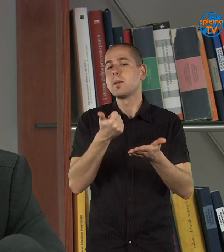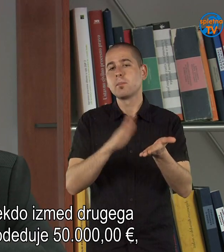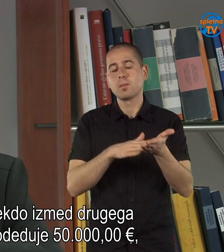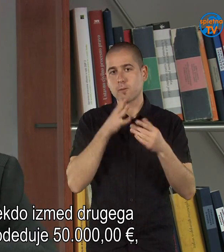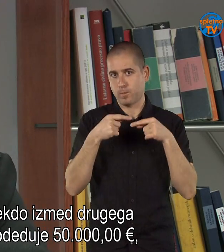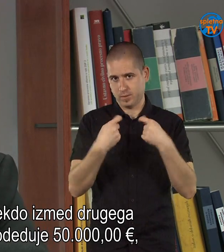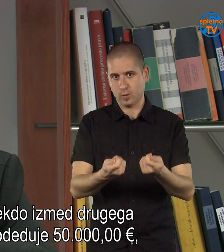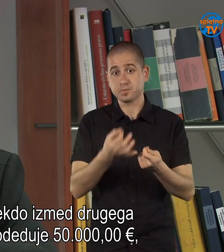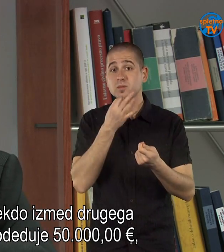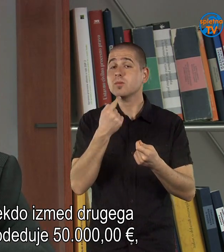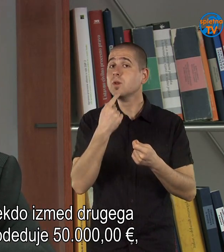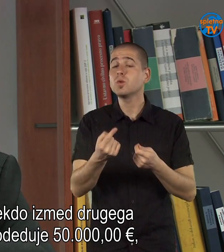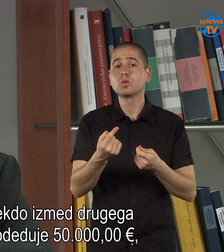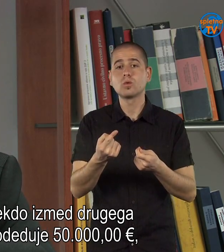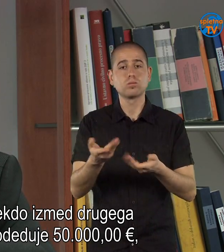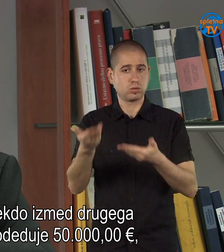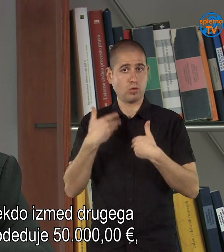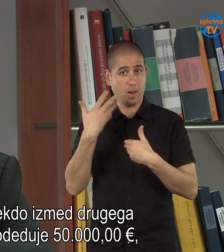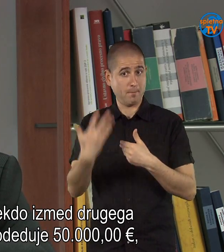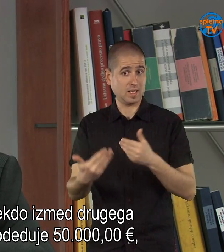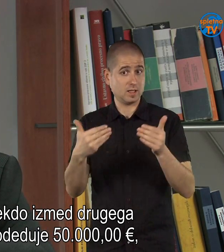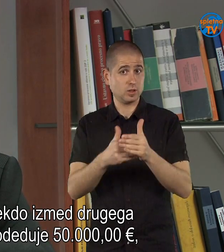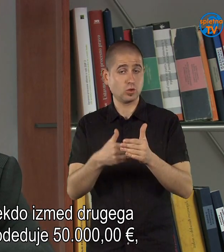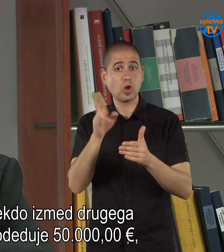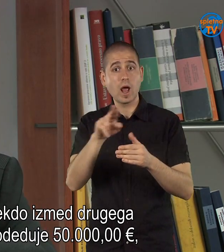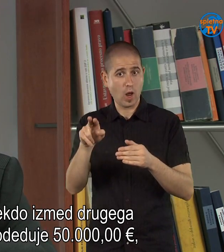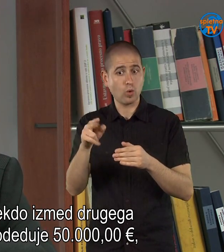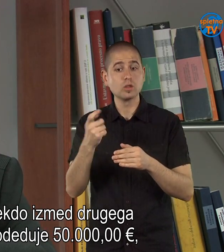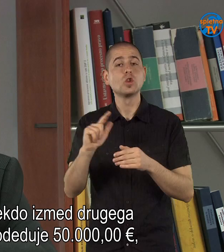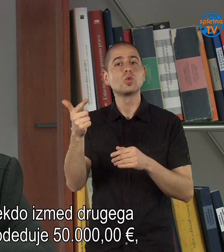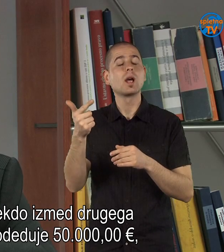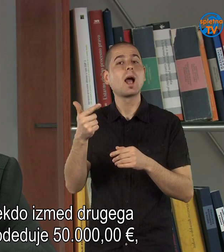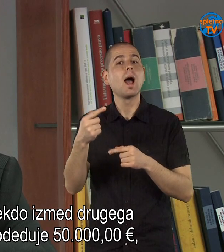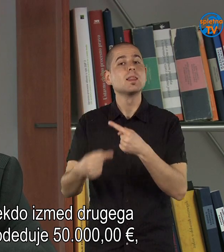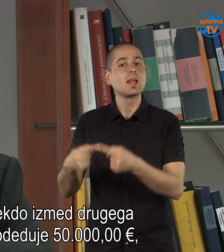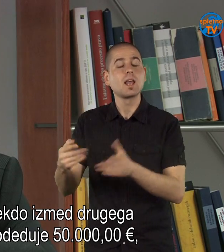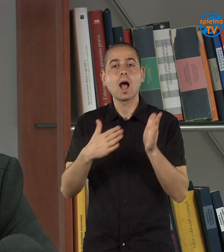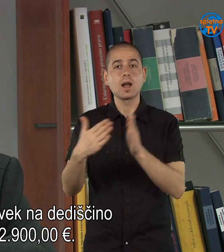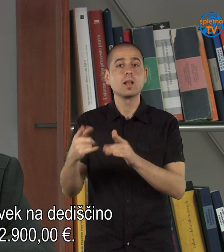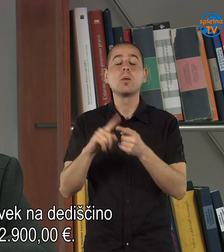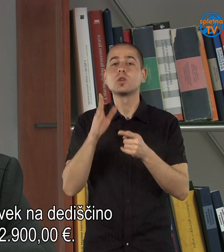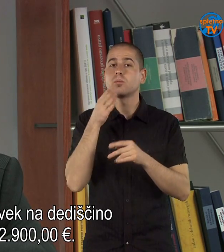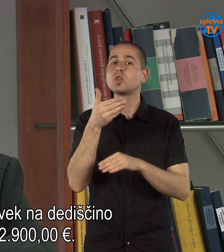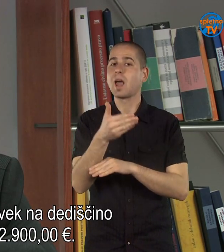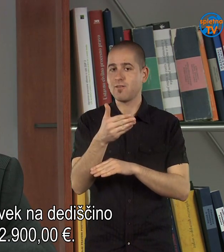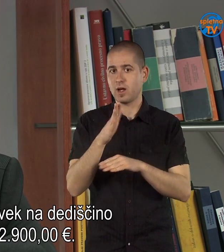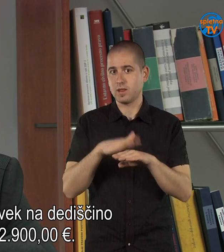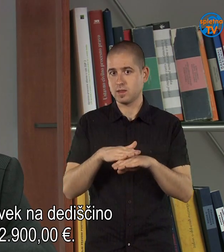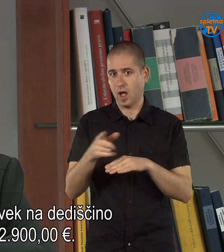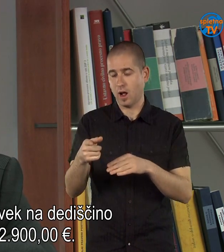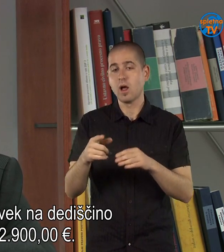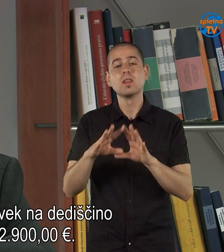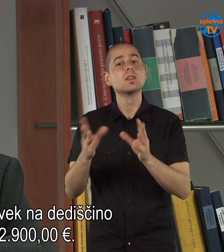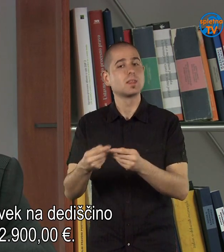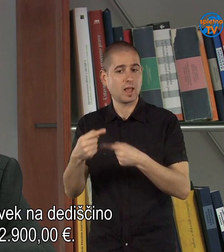bom dal, če nekdo podeduje 50 000 evrov izmed drugega dednega reda, potem bo davek na